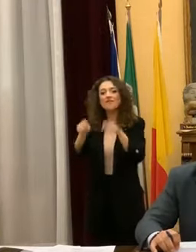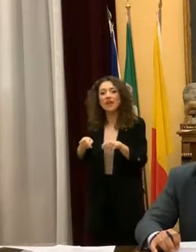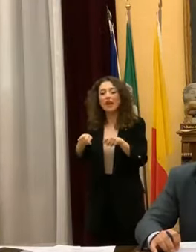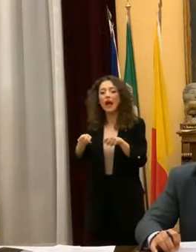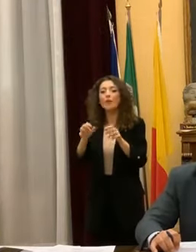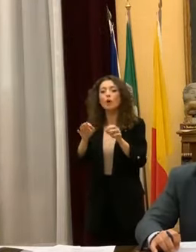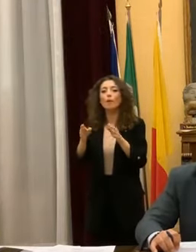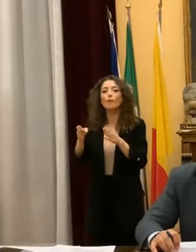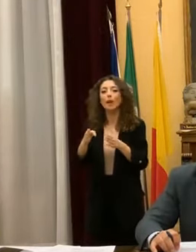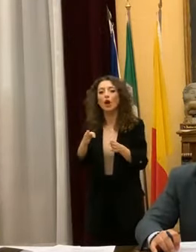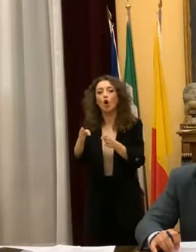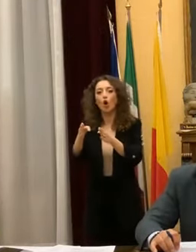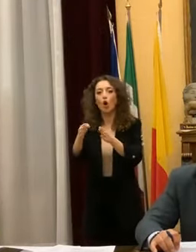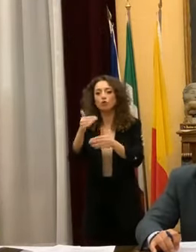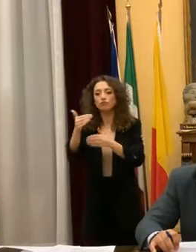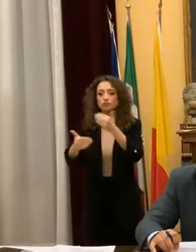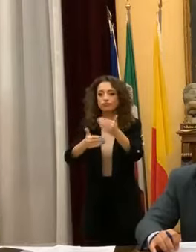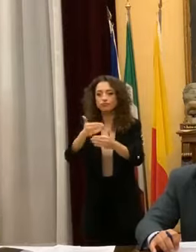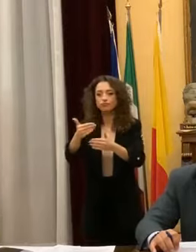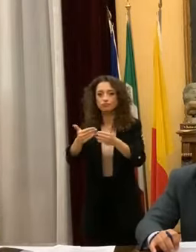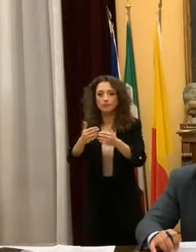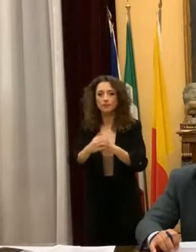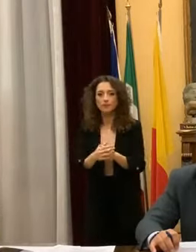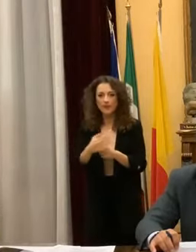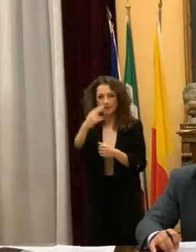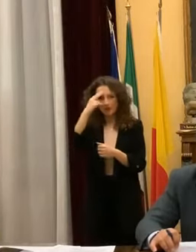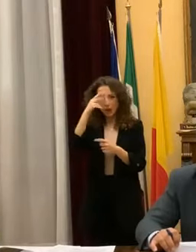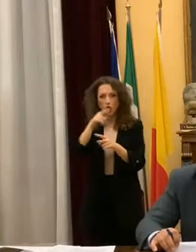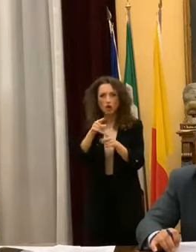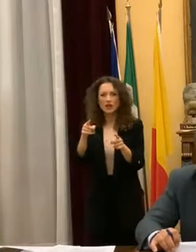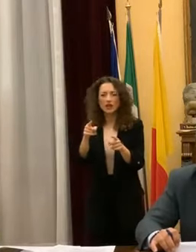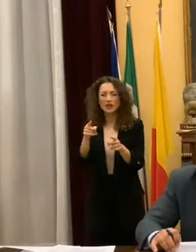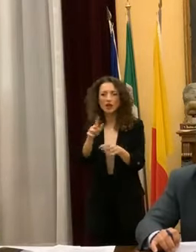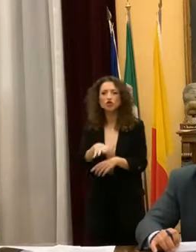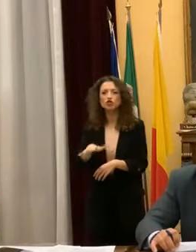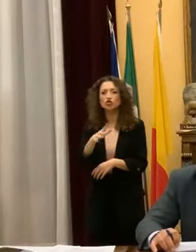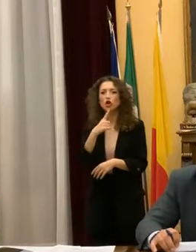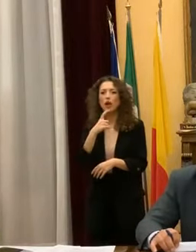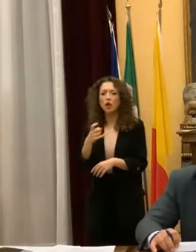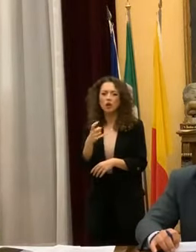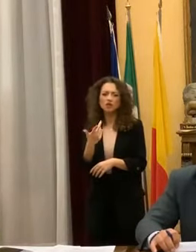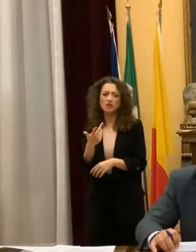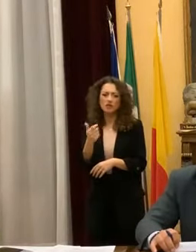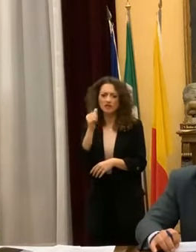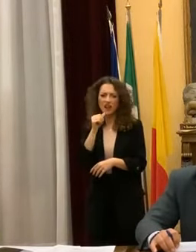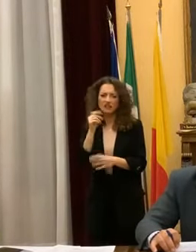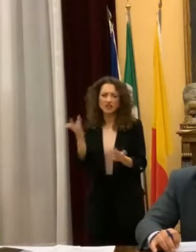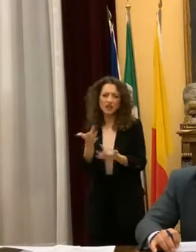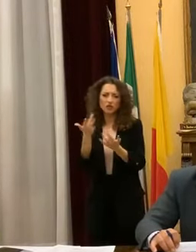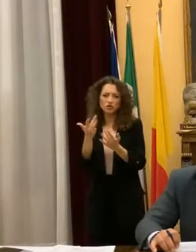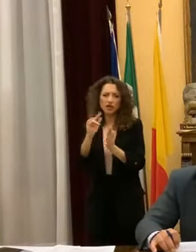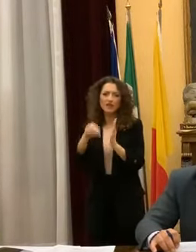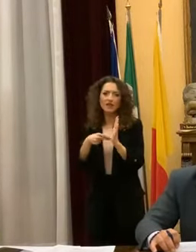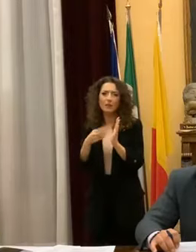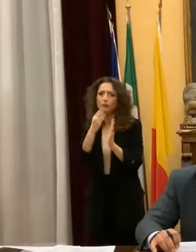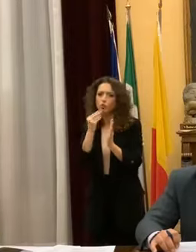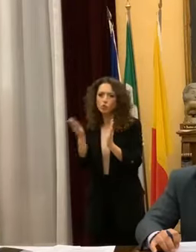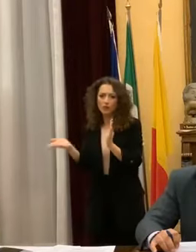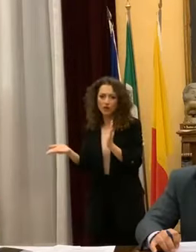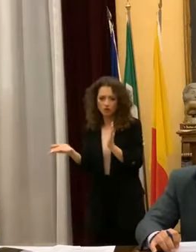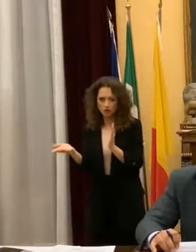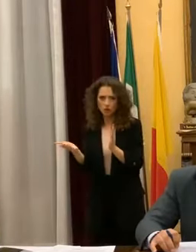Vi ricordate tutti la zona ultrarossa farlocca a firma di Musumeci? Ricordate